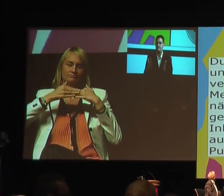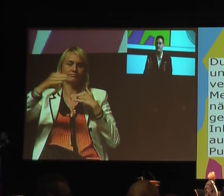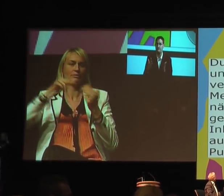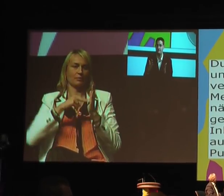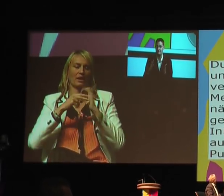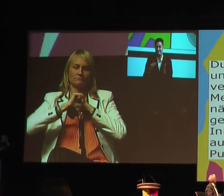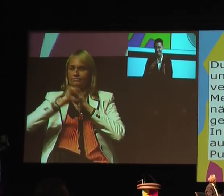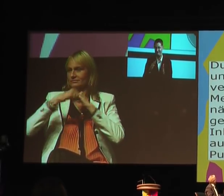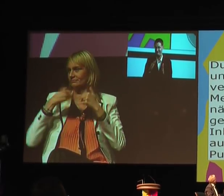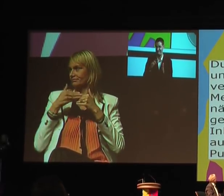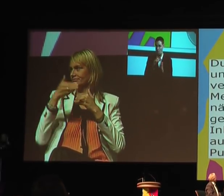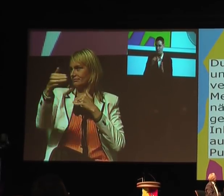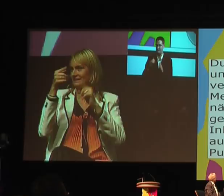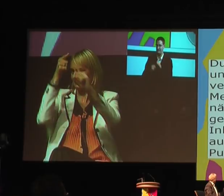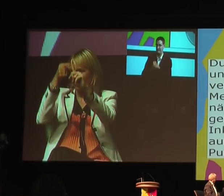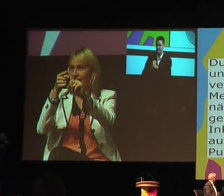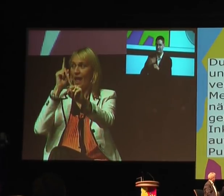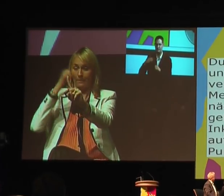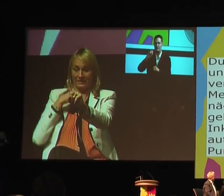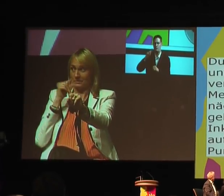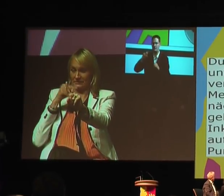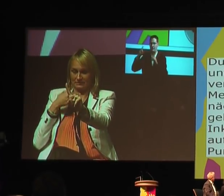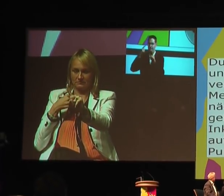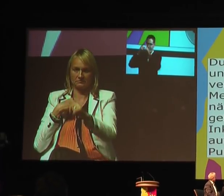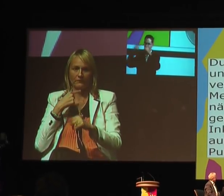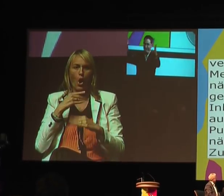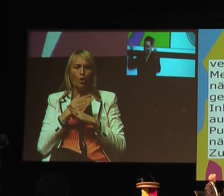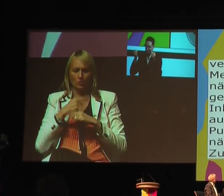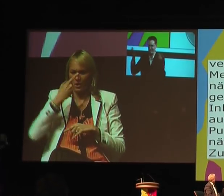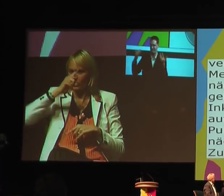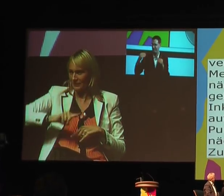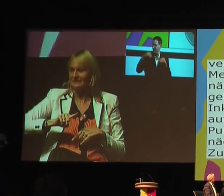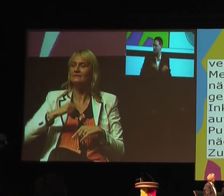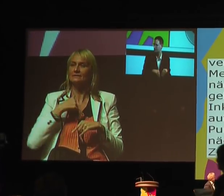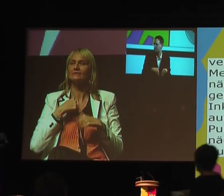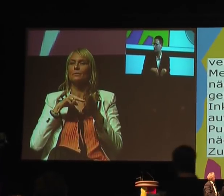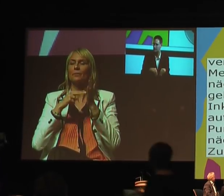Also für uns ist natürlich Bildung ganz wichtig, dass es ein entscheidender Punkt dafür kämpft.